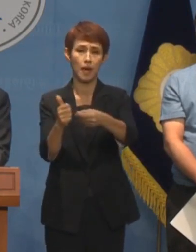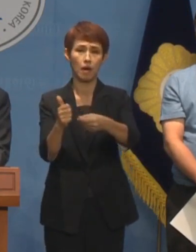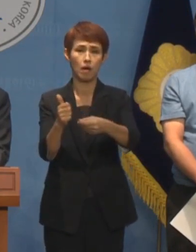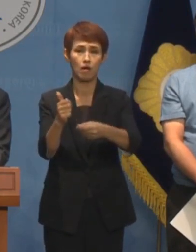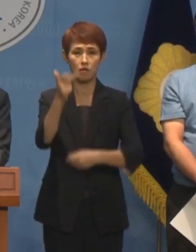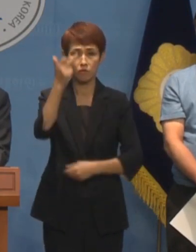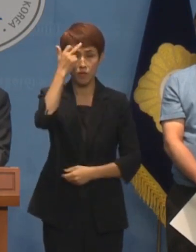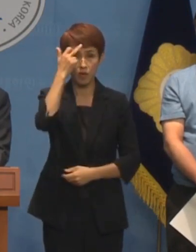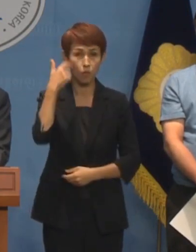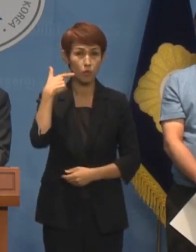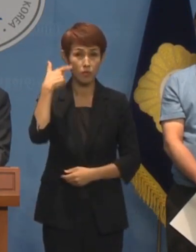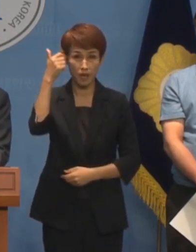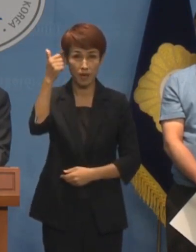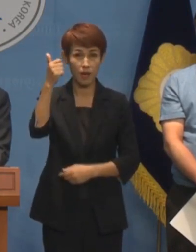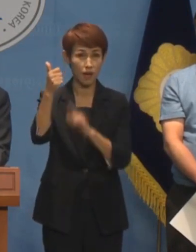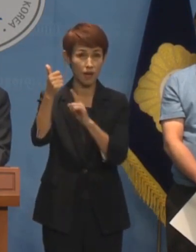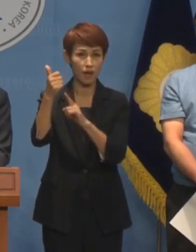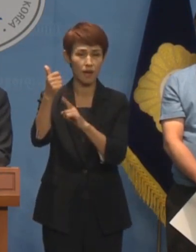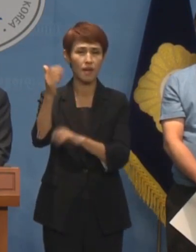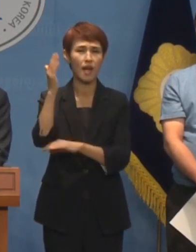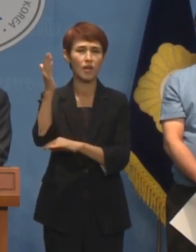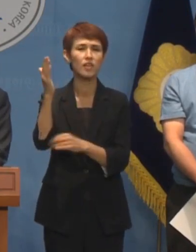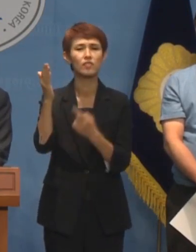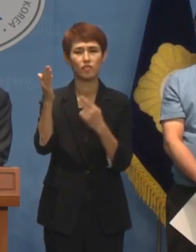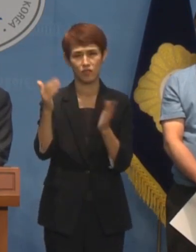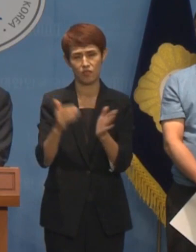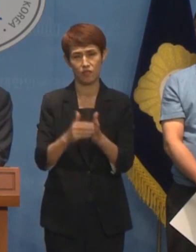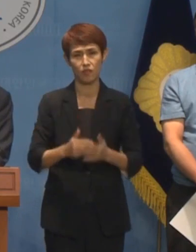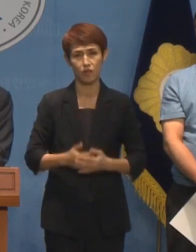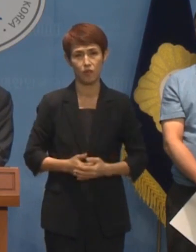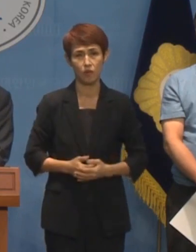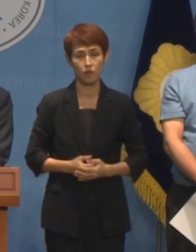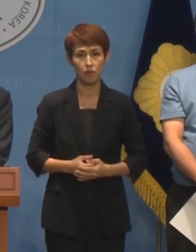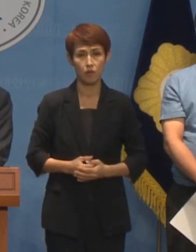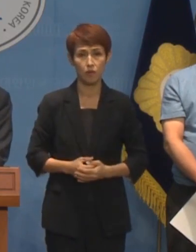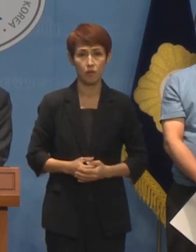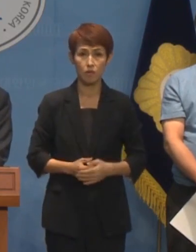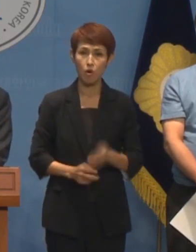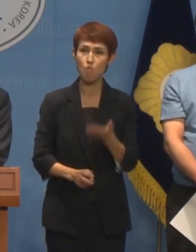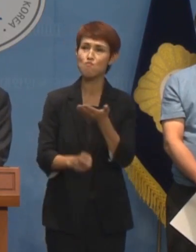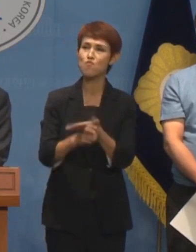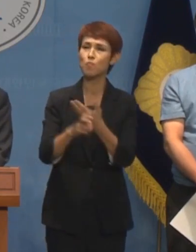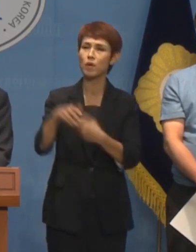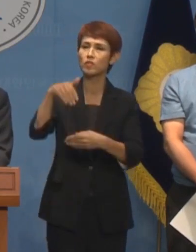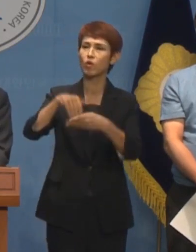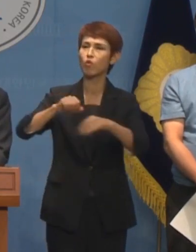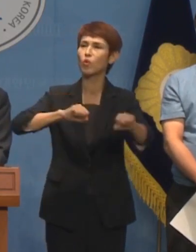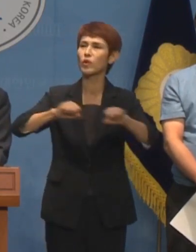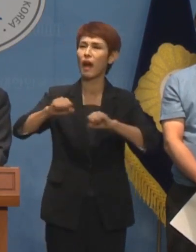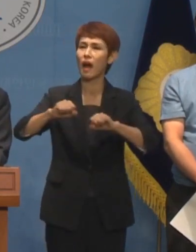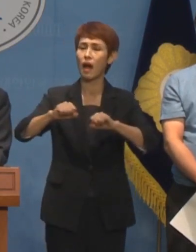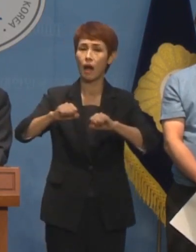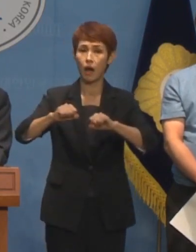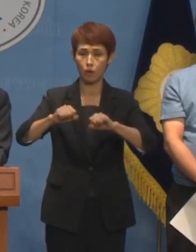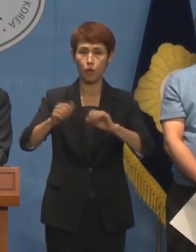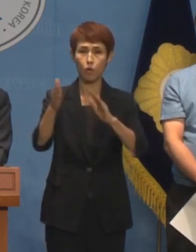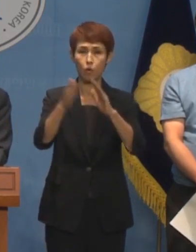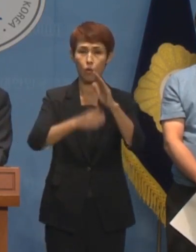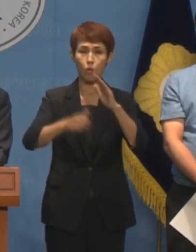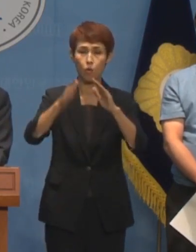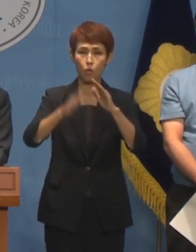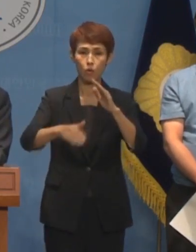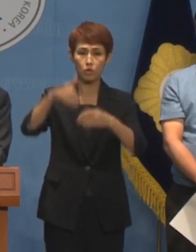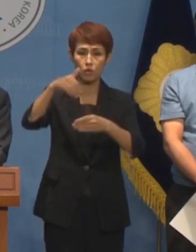후보를 위해 최재형 목사가 강연한 것을 불법 선거 운동을 했다면서 공직선거법